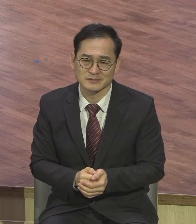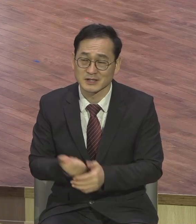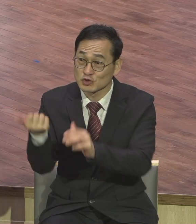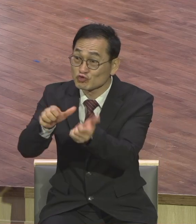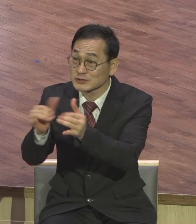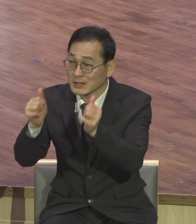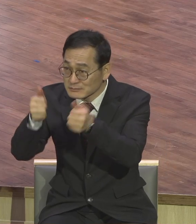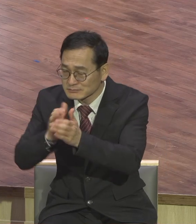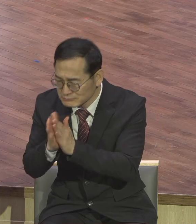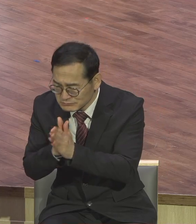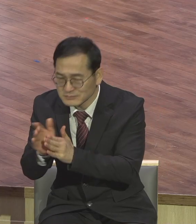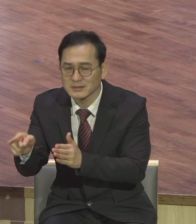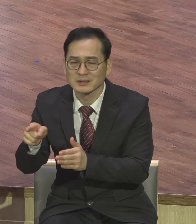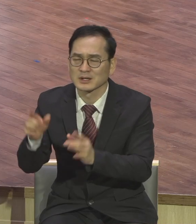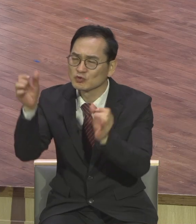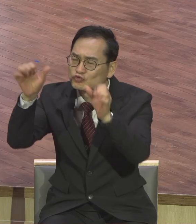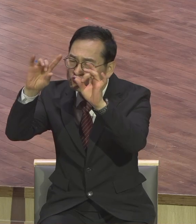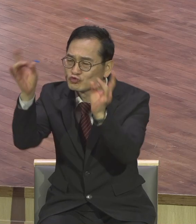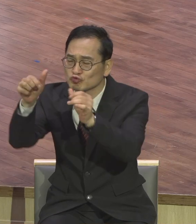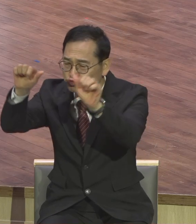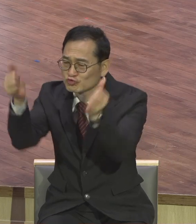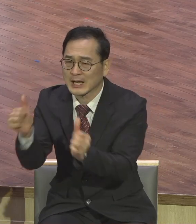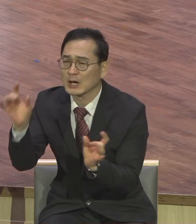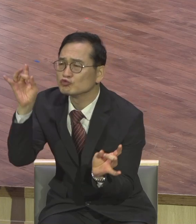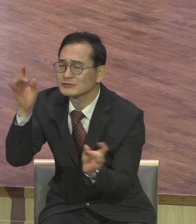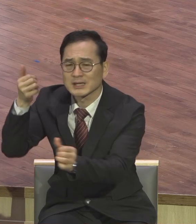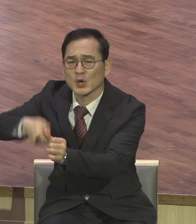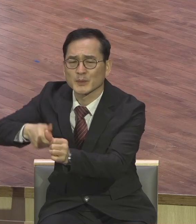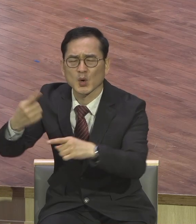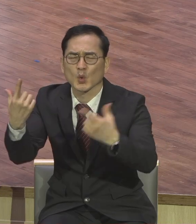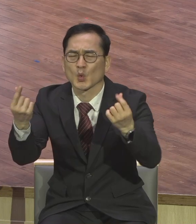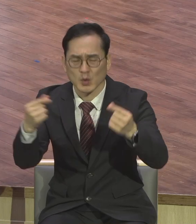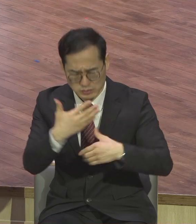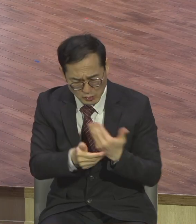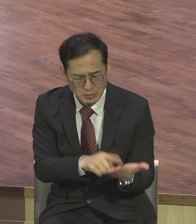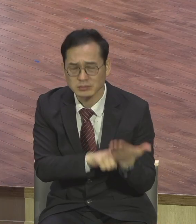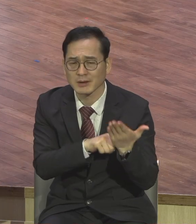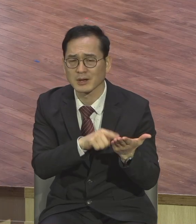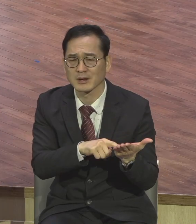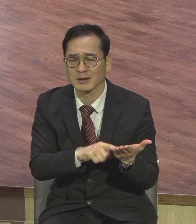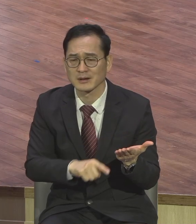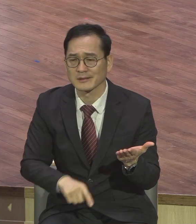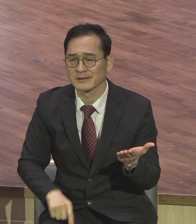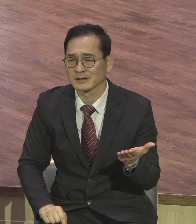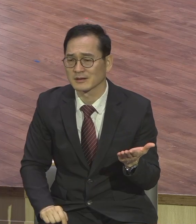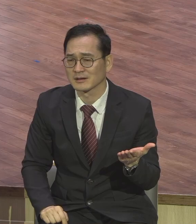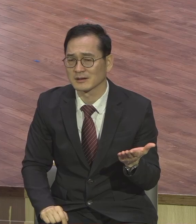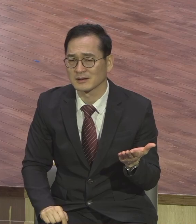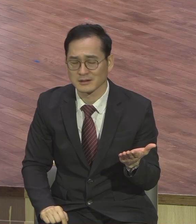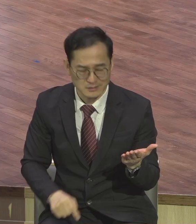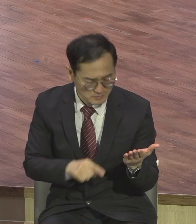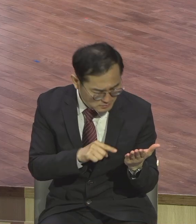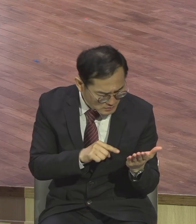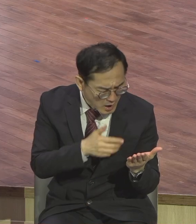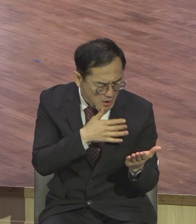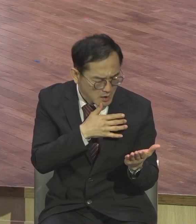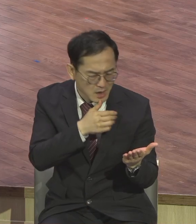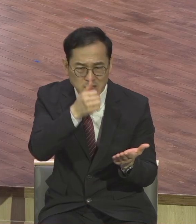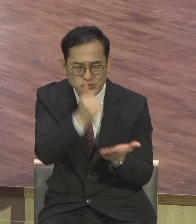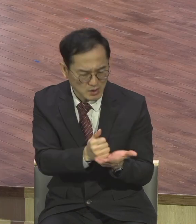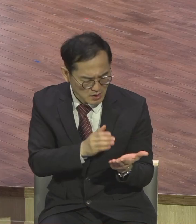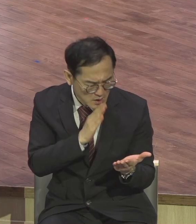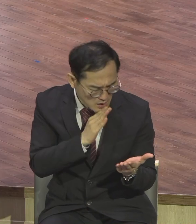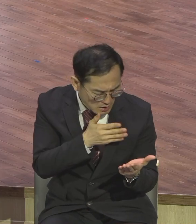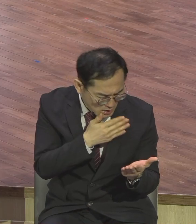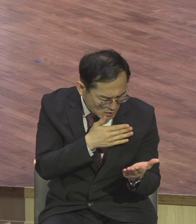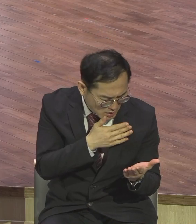뭐 그냥 편안하게 가잖아요. 모르니까. 아, 이 우상이 큰 죄구나. 이 제사 지내는 게